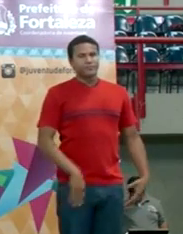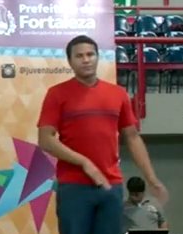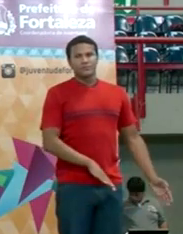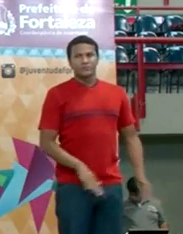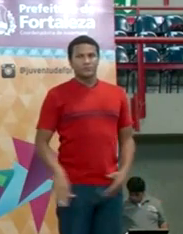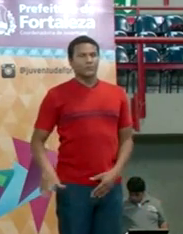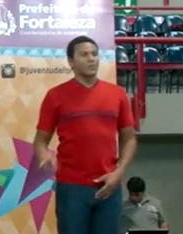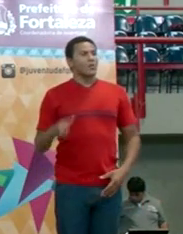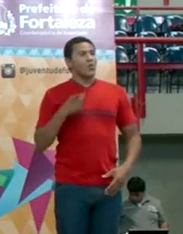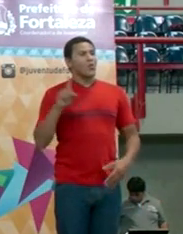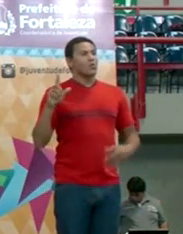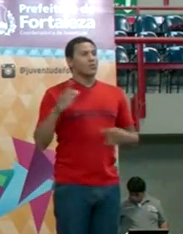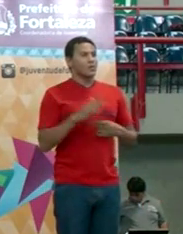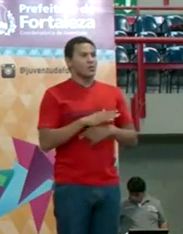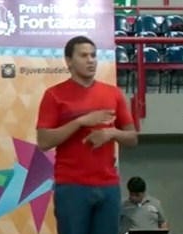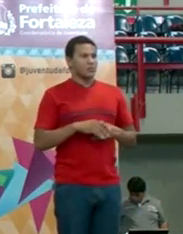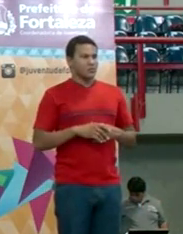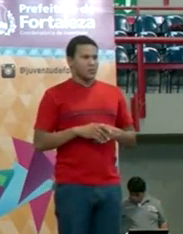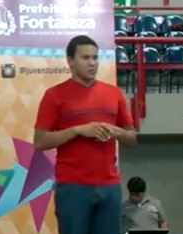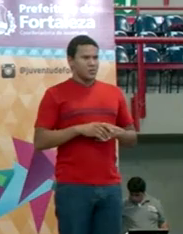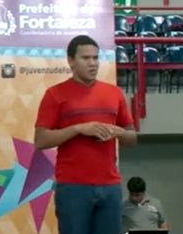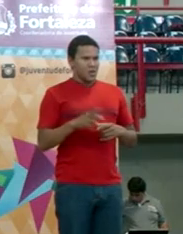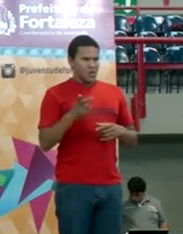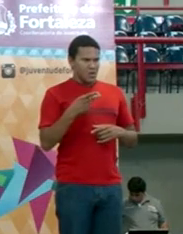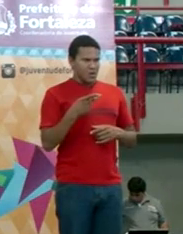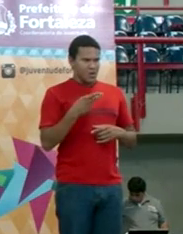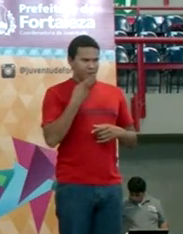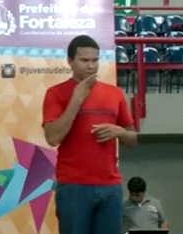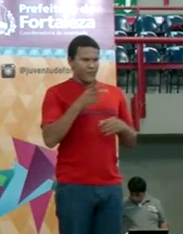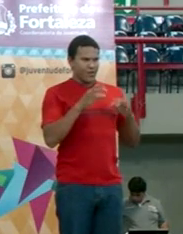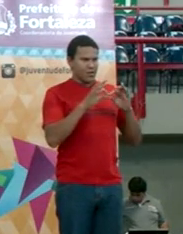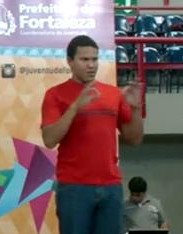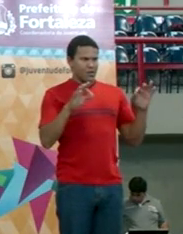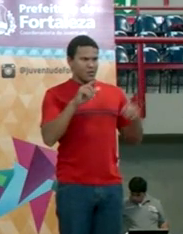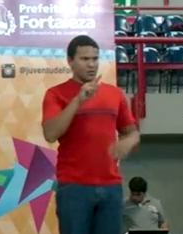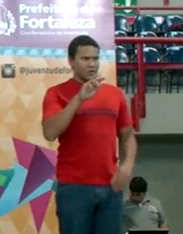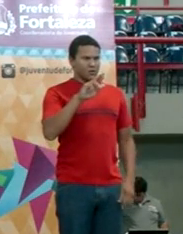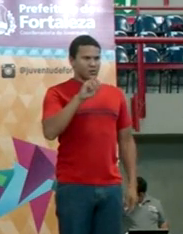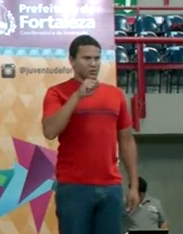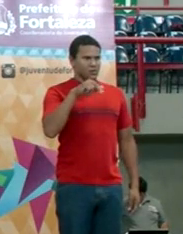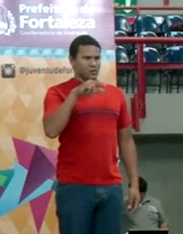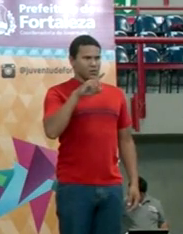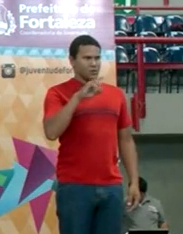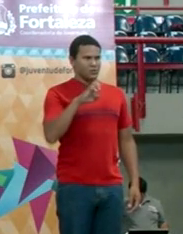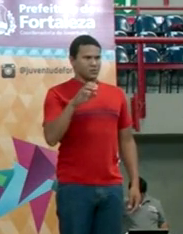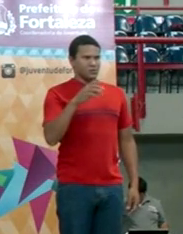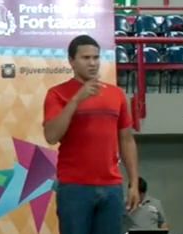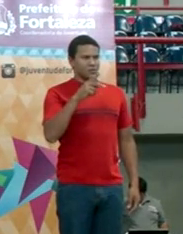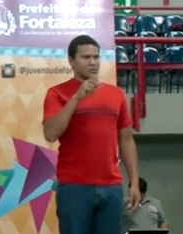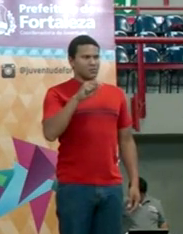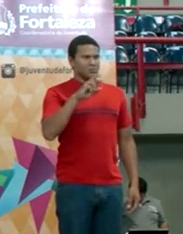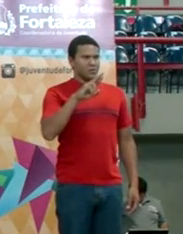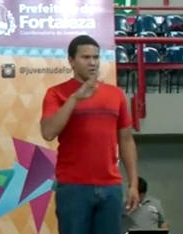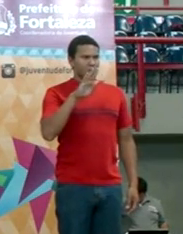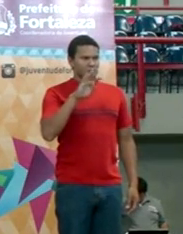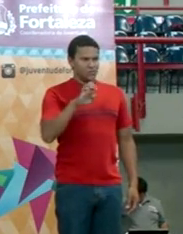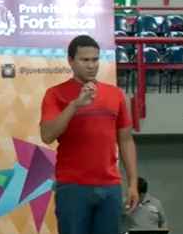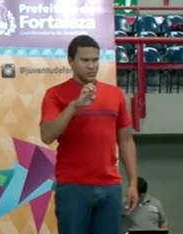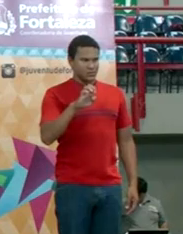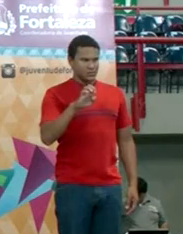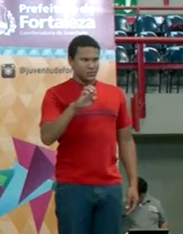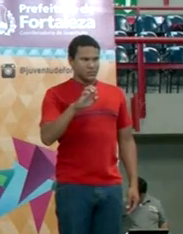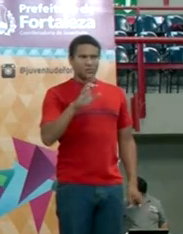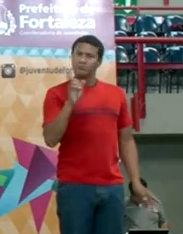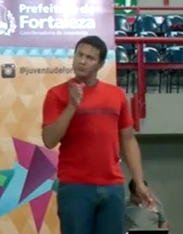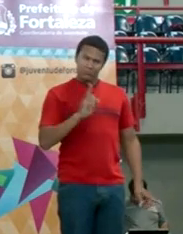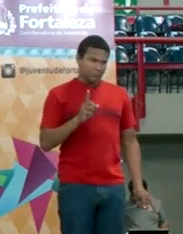é errado dizer grande parte, também não. Grande parte evita você generalizar. Por